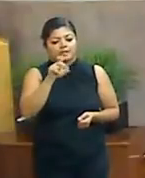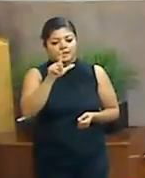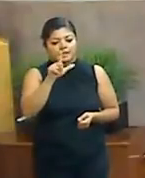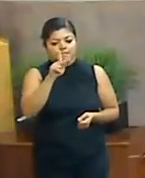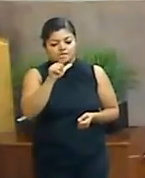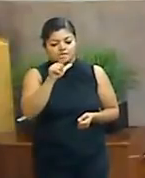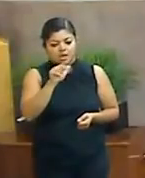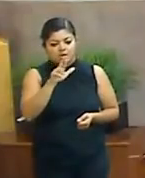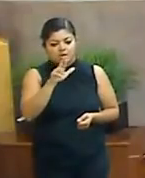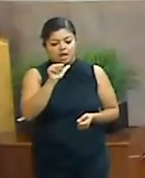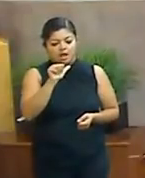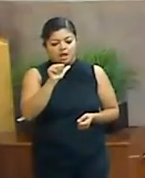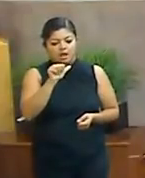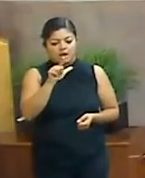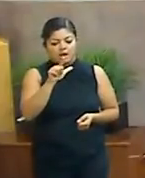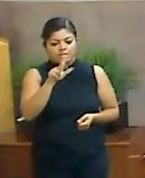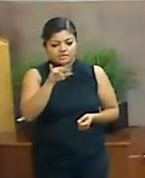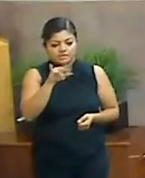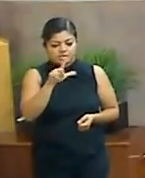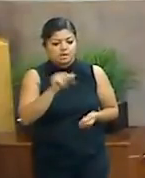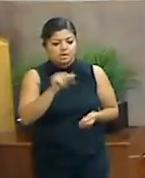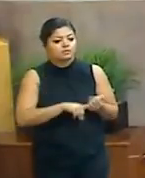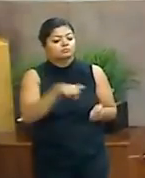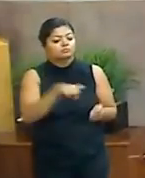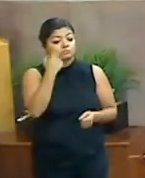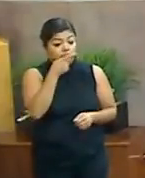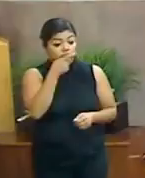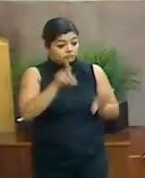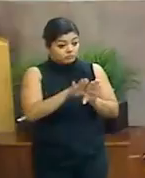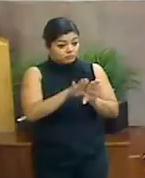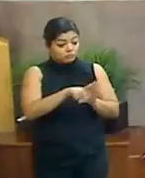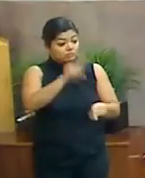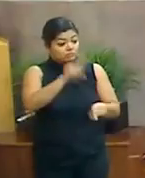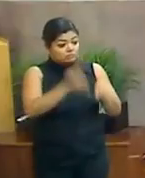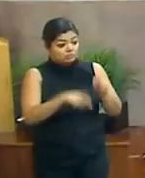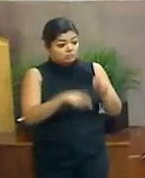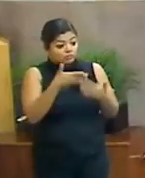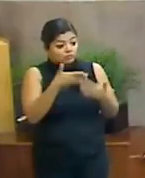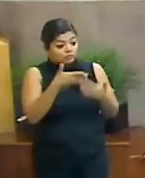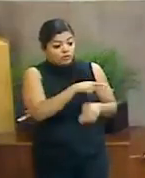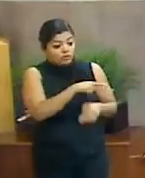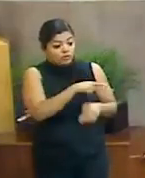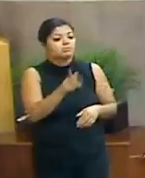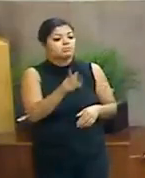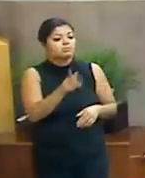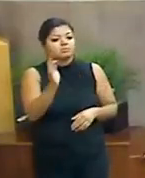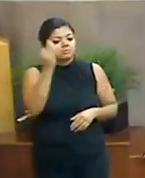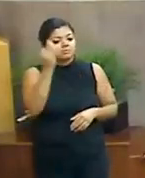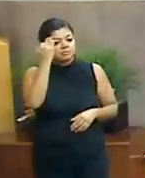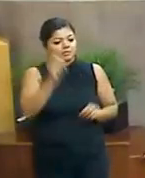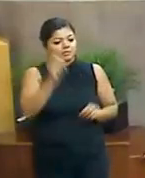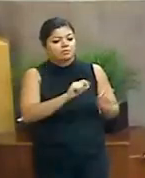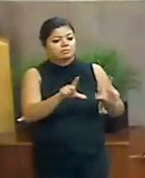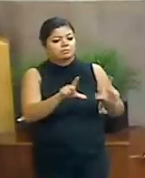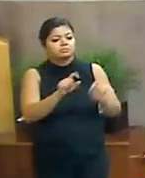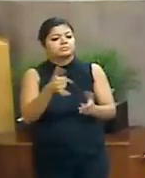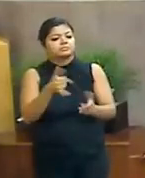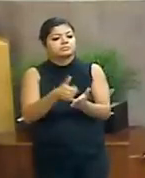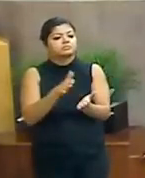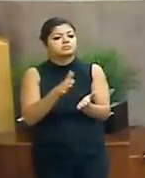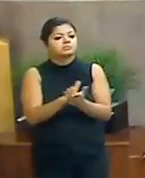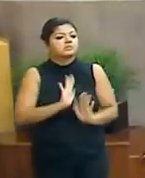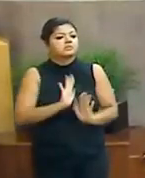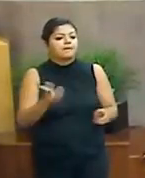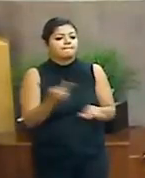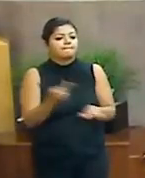sin embargo no es posible acoger la pretensión para recuperar para reparar la violación reclamada en razón a que las boletas electorales ya otras empresas y